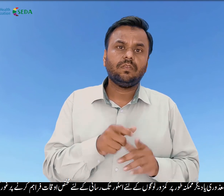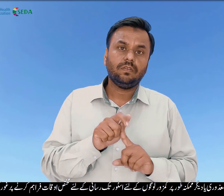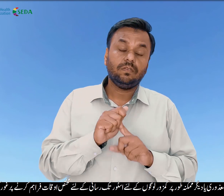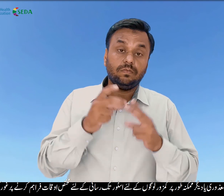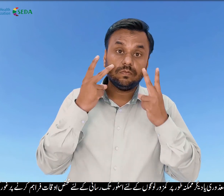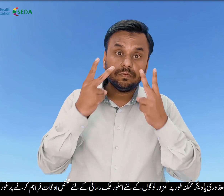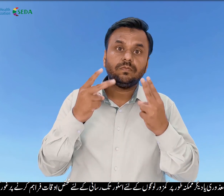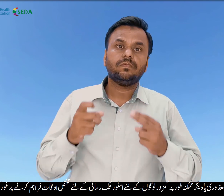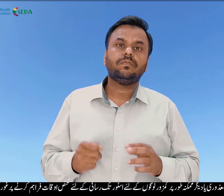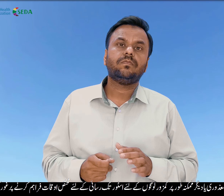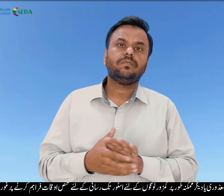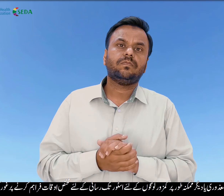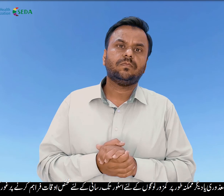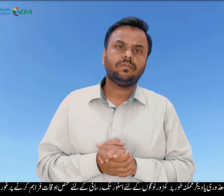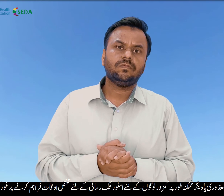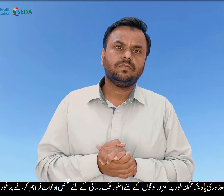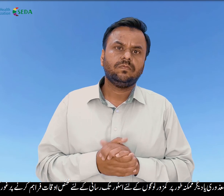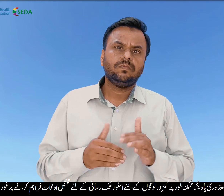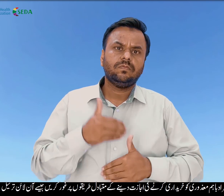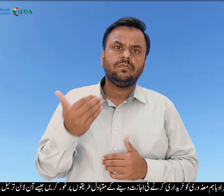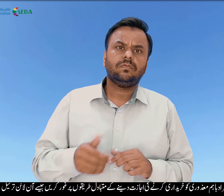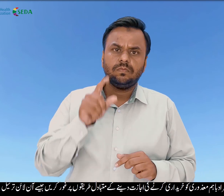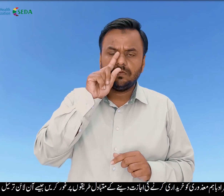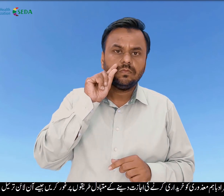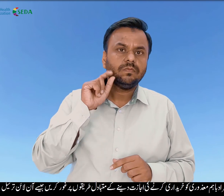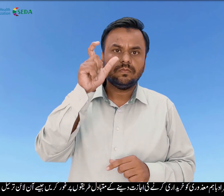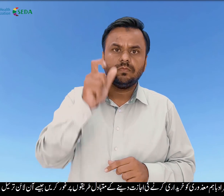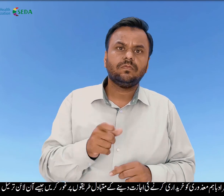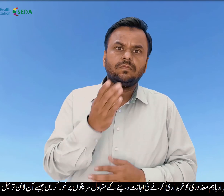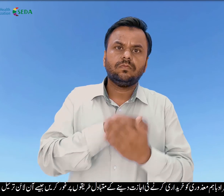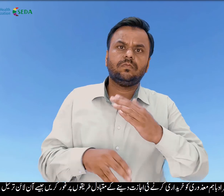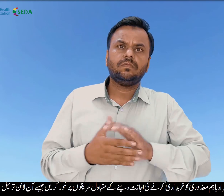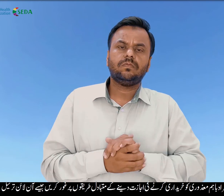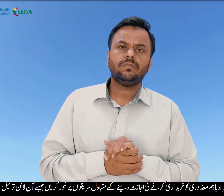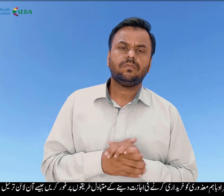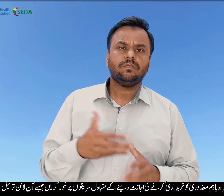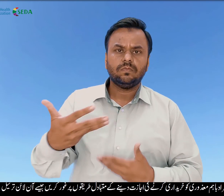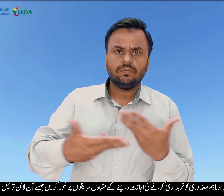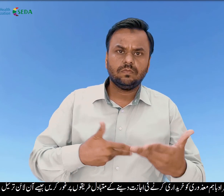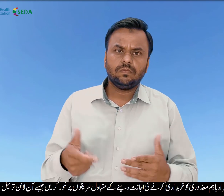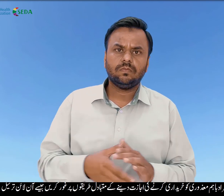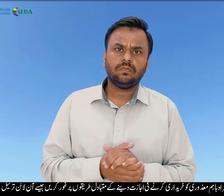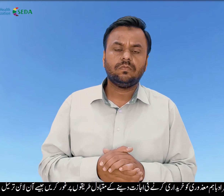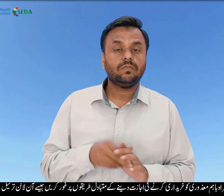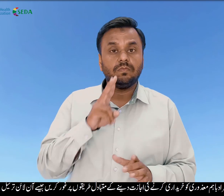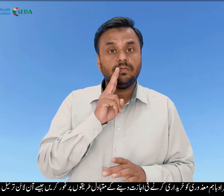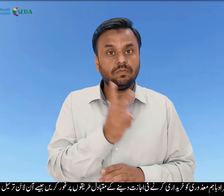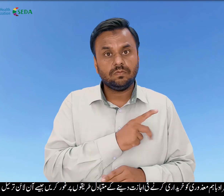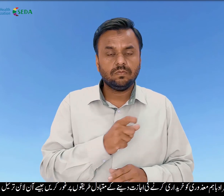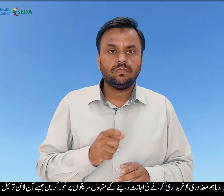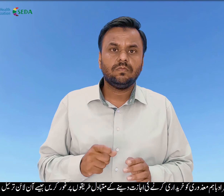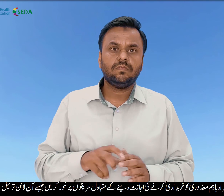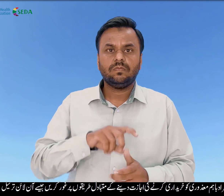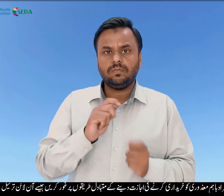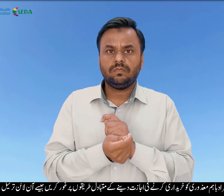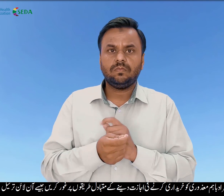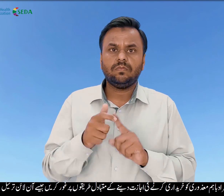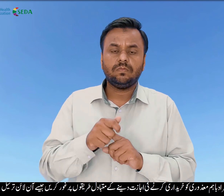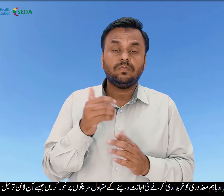فراہم کرنے پر غور کریں، یا افراد باہم معذوری کو خریداری کرنے کی اجازت دینے کے متبادل